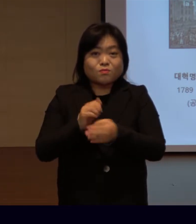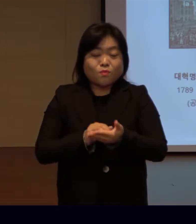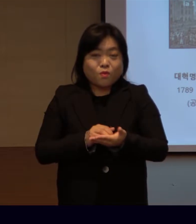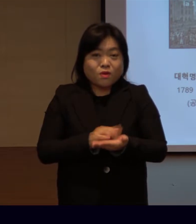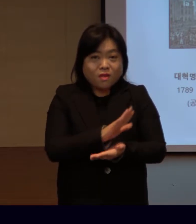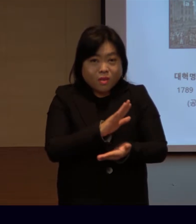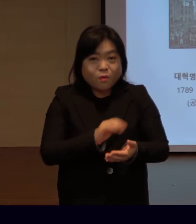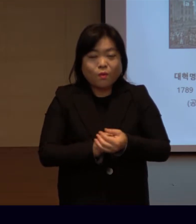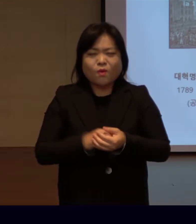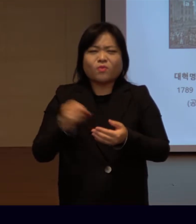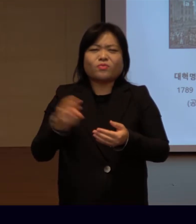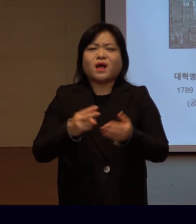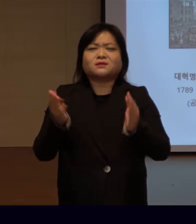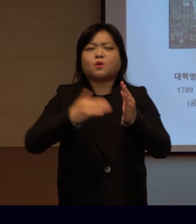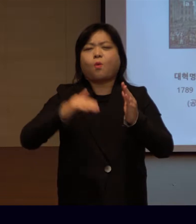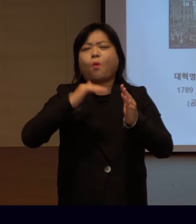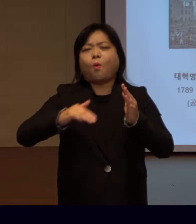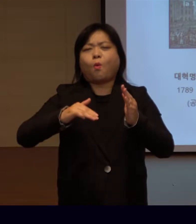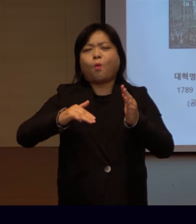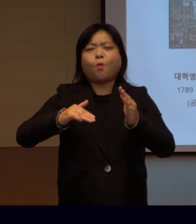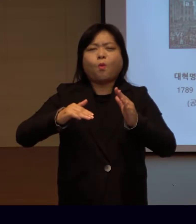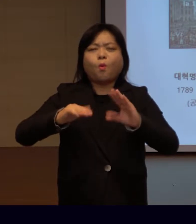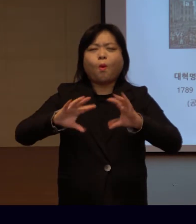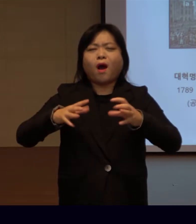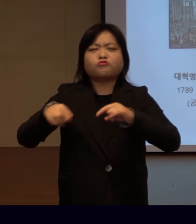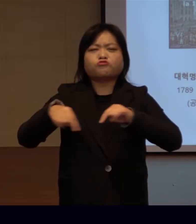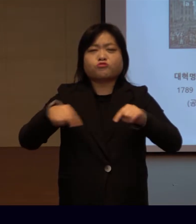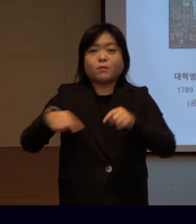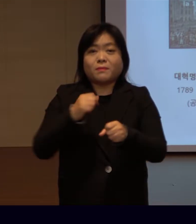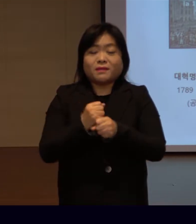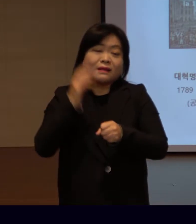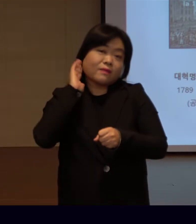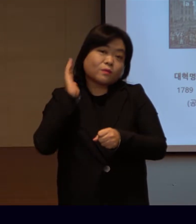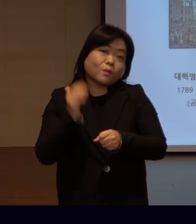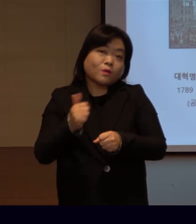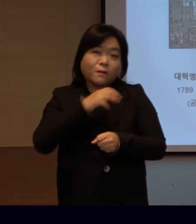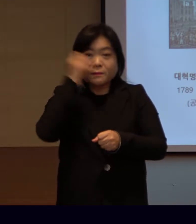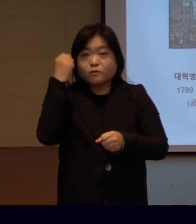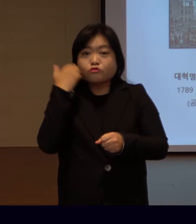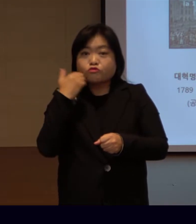다시 공화국을 만들었는데, 그때 대통령이 된 사람이